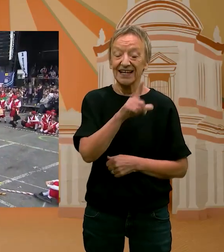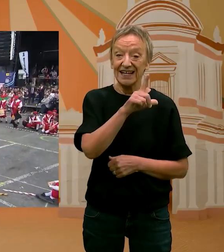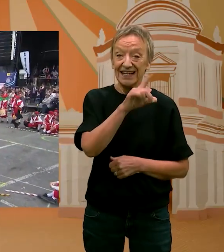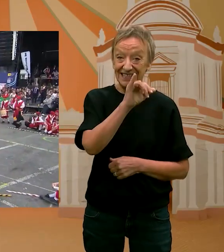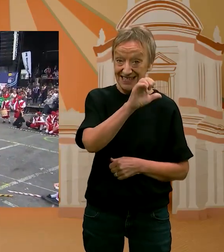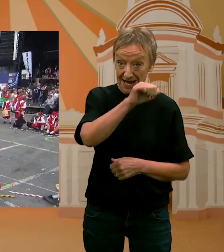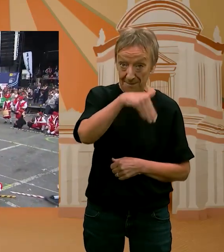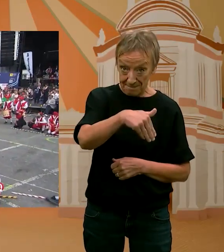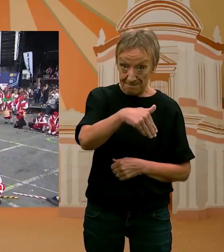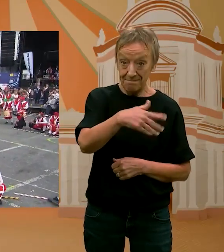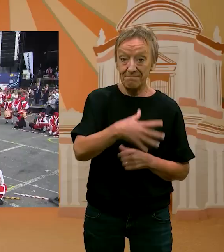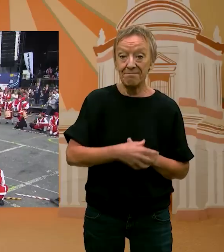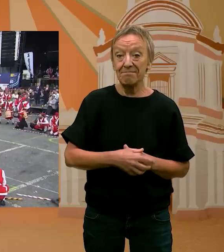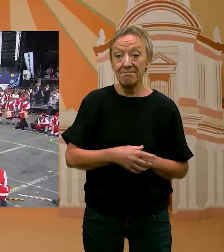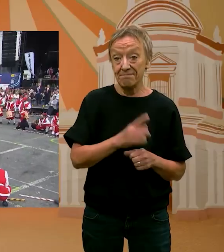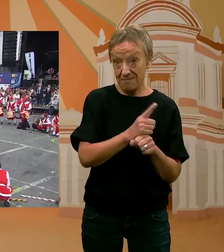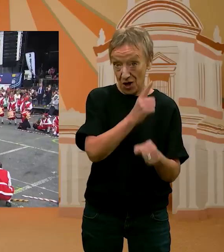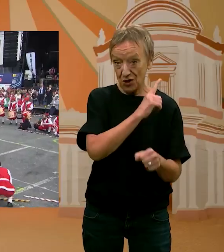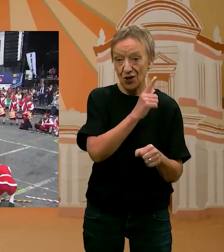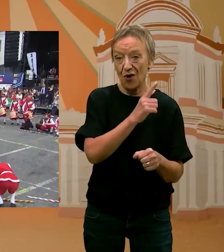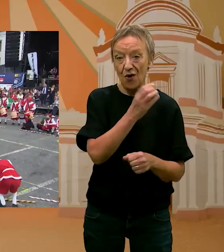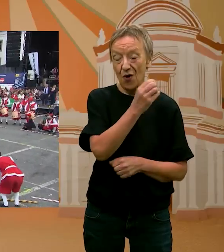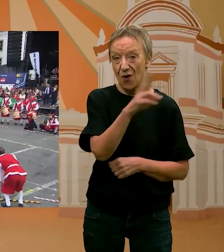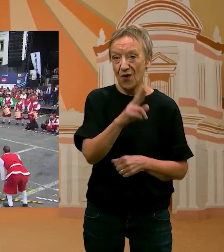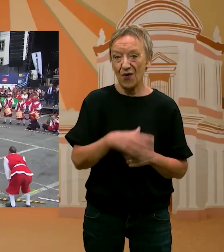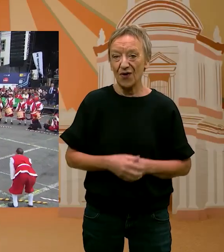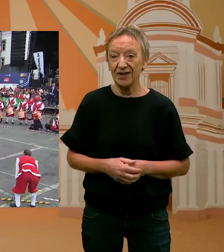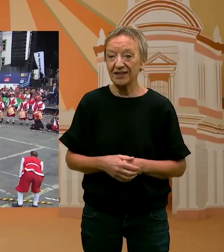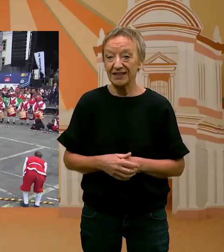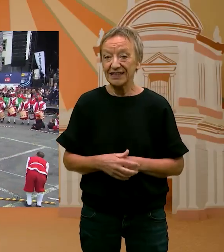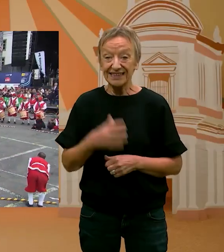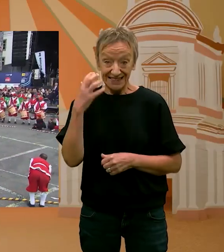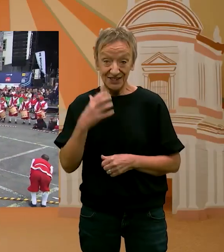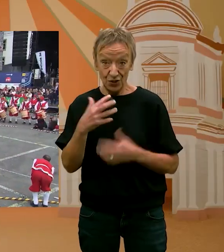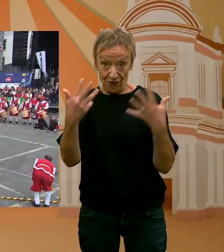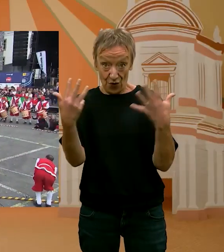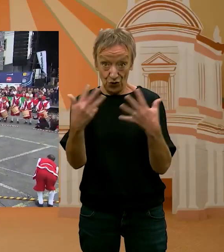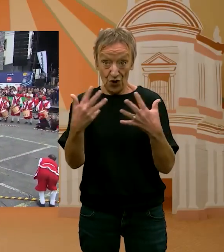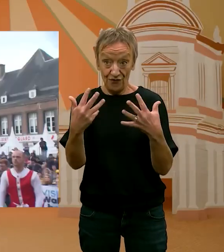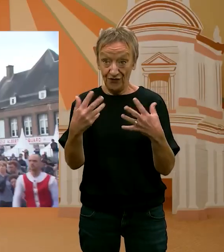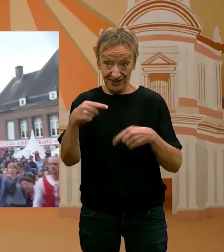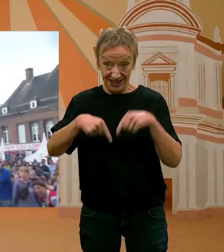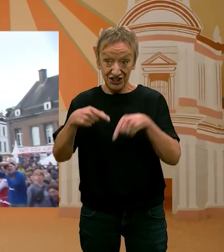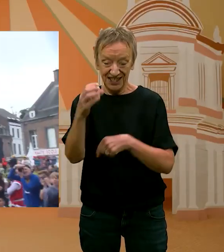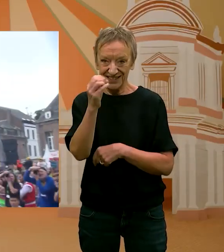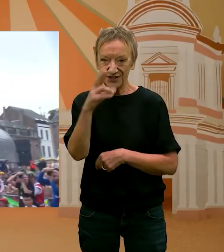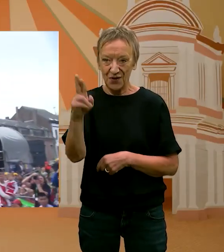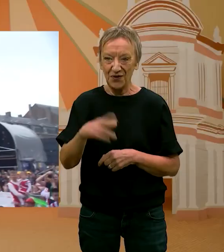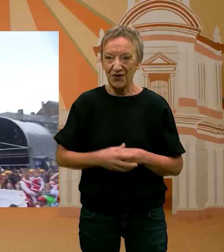chasses d'argent l'année dernière, et Christophe Corbiot, 9 échasses d'or. Ils Non, l'ont 8 échasses rêvé, d'or. ils l'ont rêvé de ce moment, j'en suis certain.